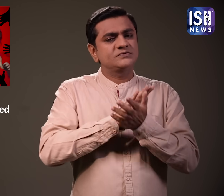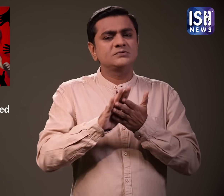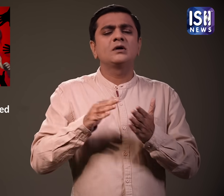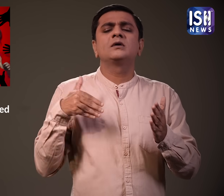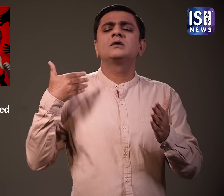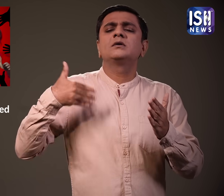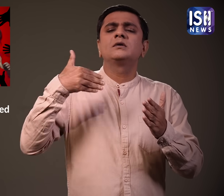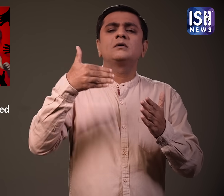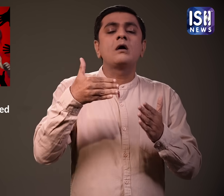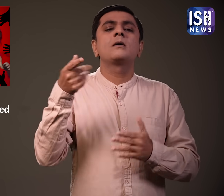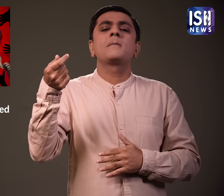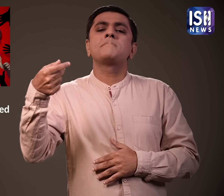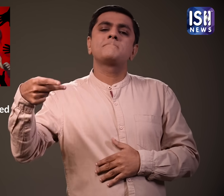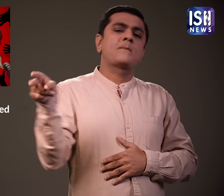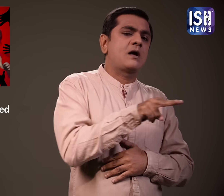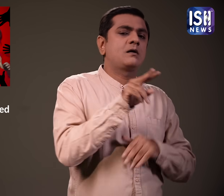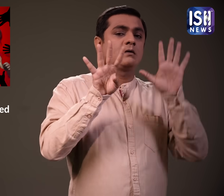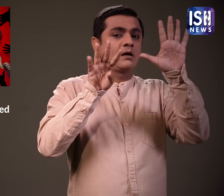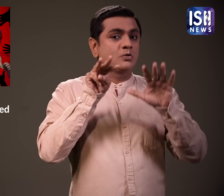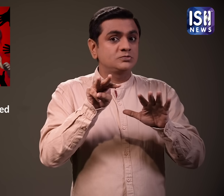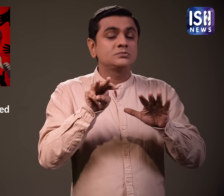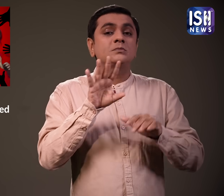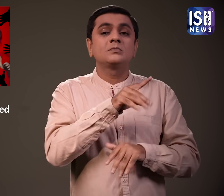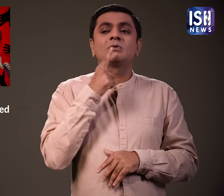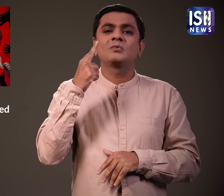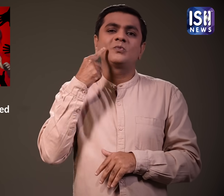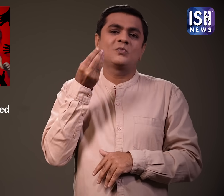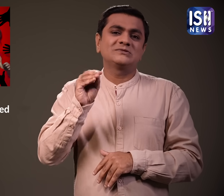इसके बाद महिला ने रकम और 1500 रुपे ब्याज लोटा दिया.